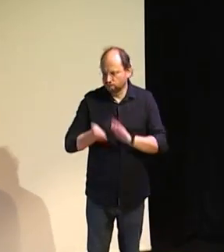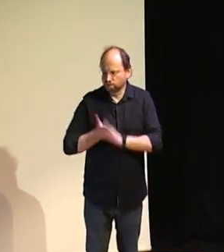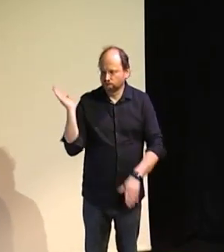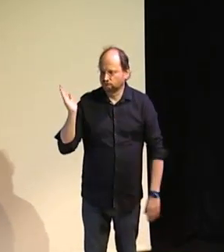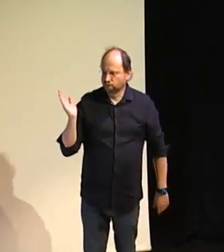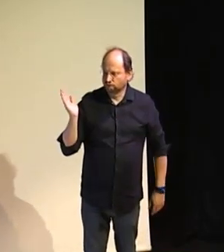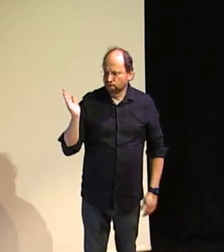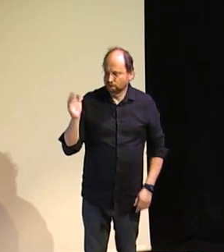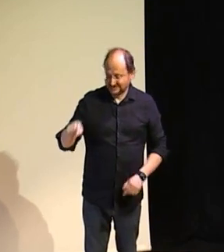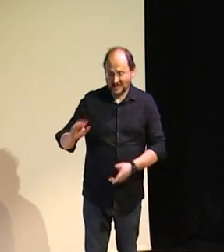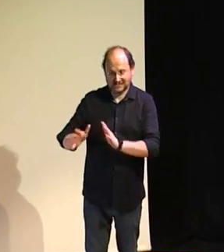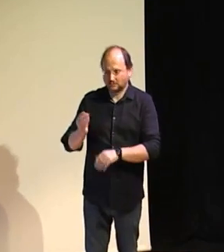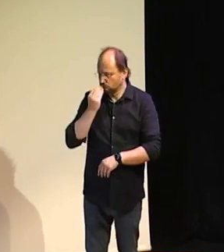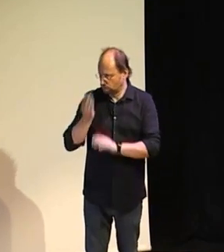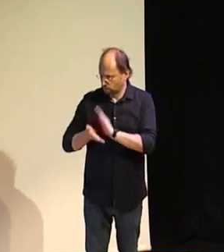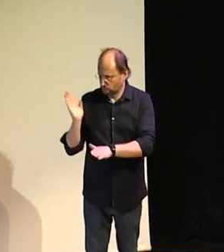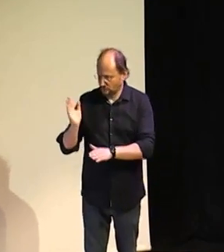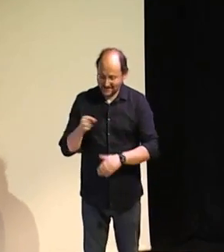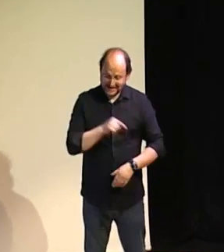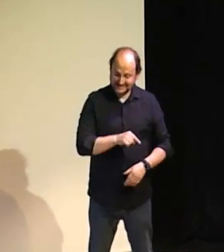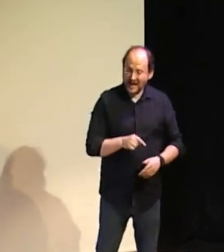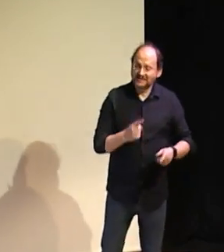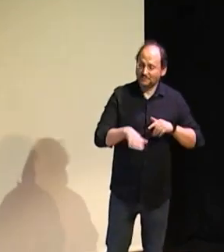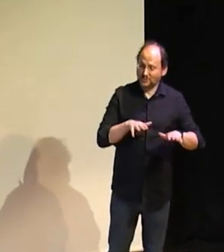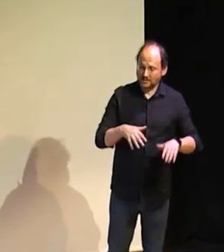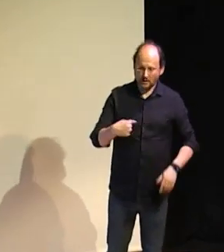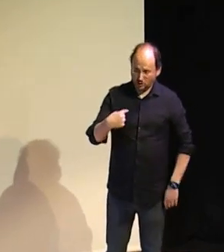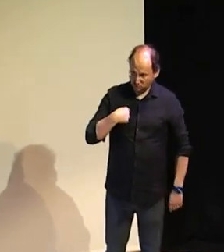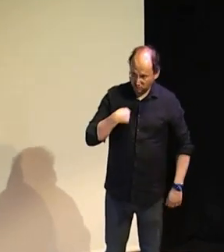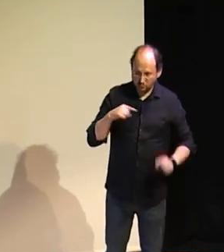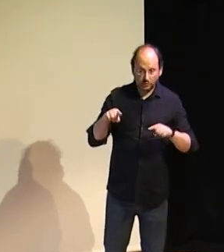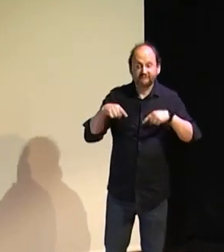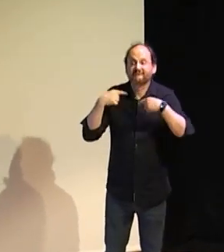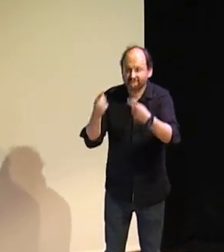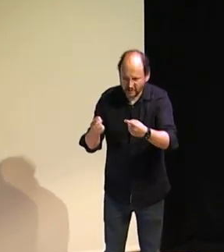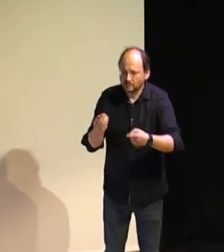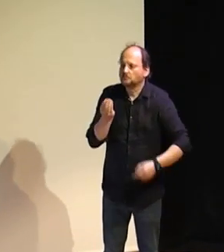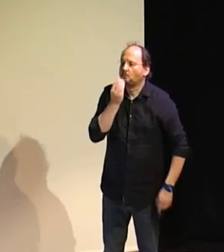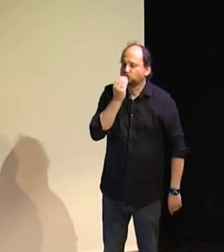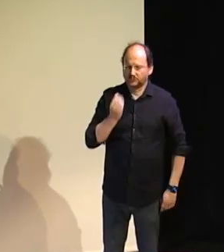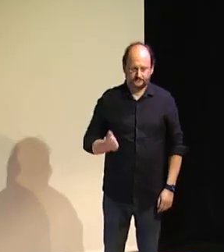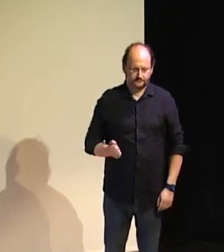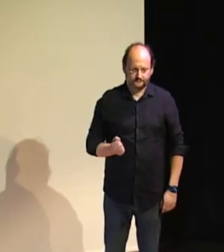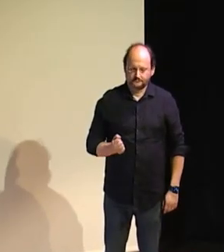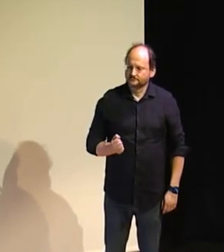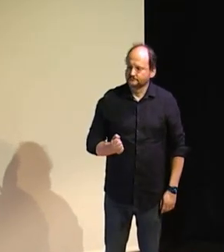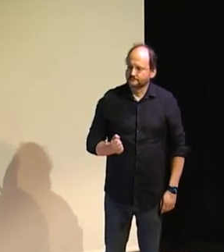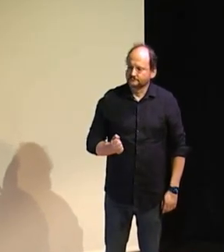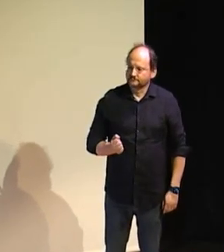exemple, si je dis en langue des signes, je vais manger ce soir, je vais partir manger. En langue des signes, on a une syntaxe qui